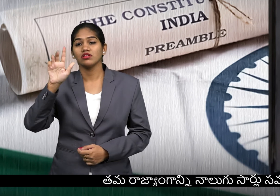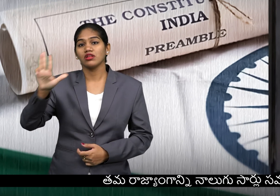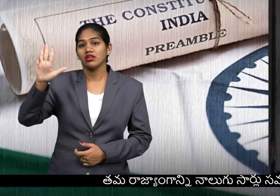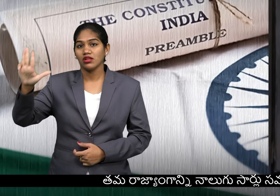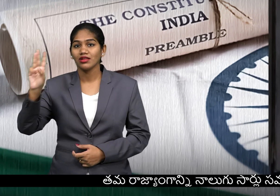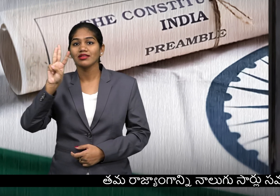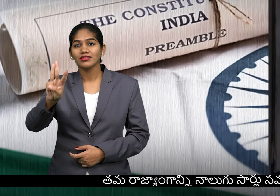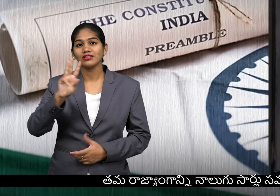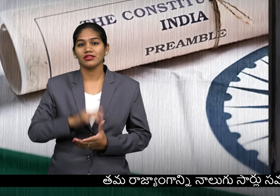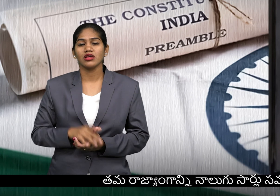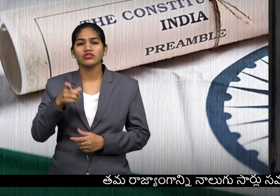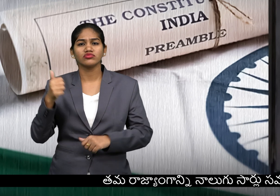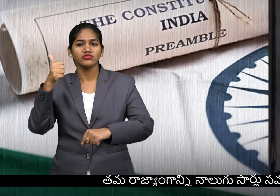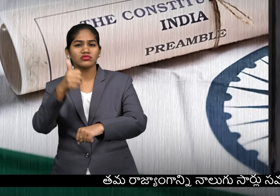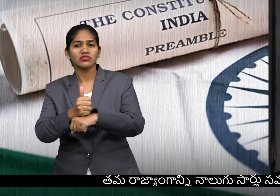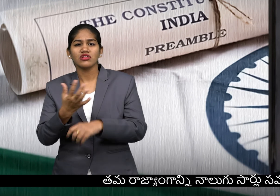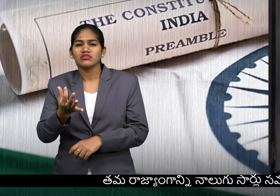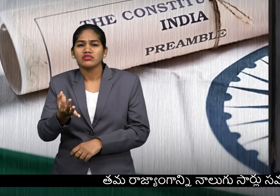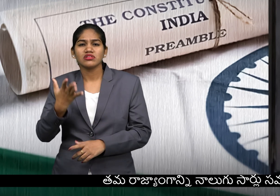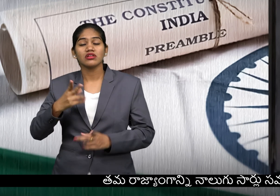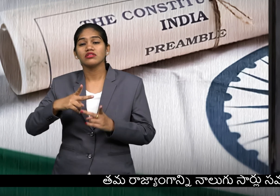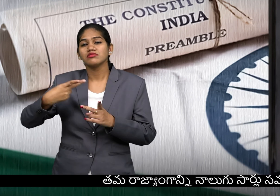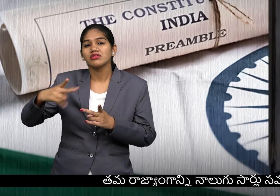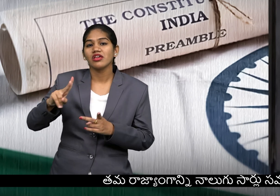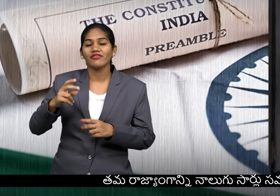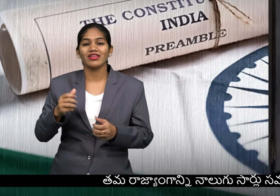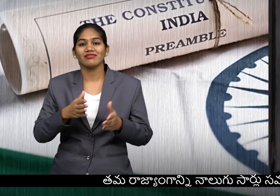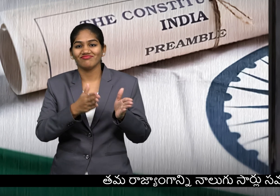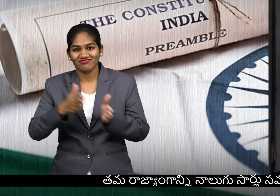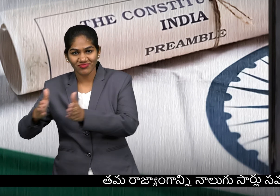తమ రాజ్యాంగాన్ని 4 సార్లు సవరించారు.